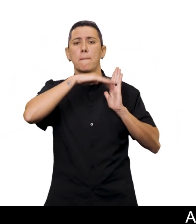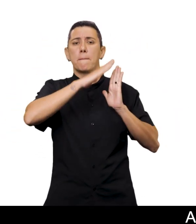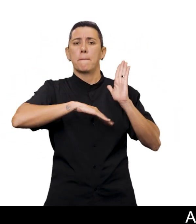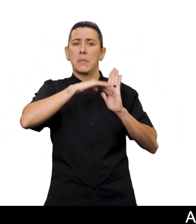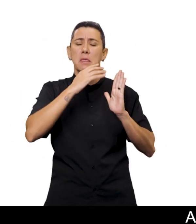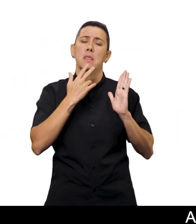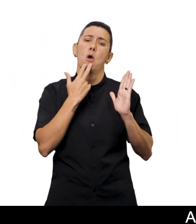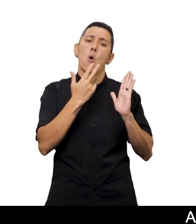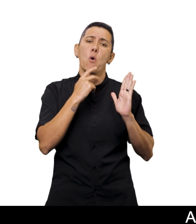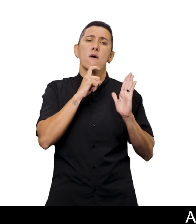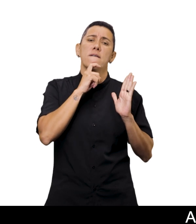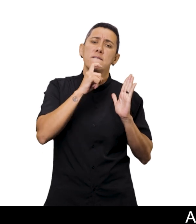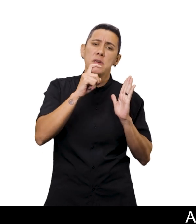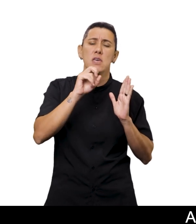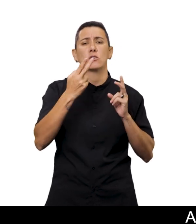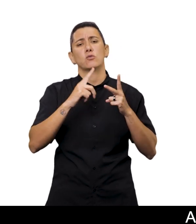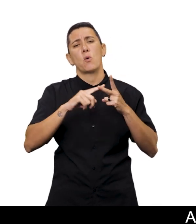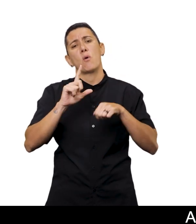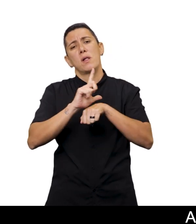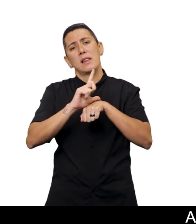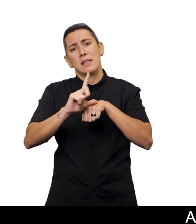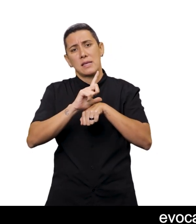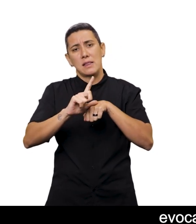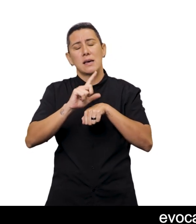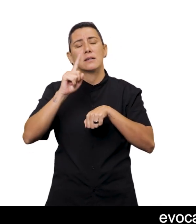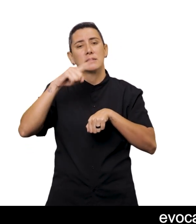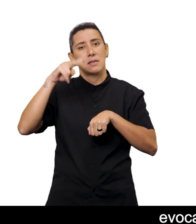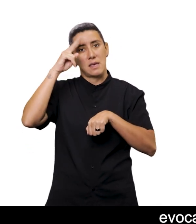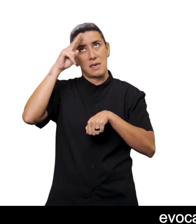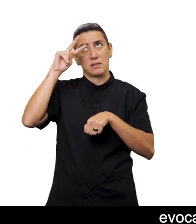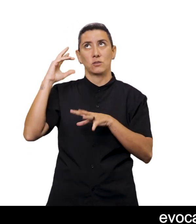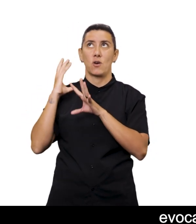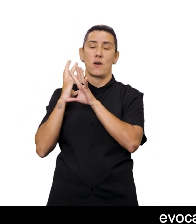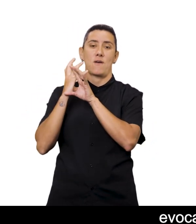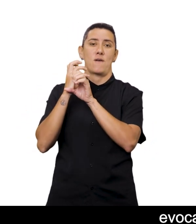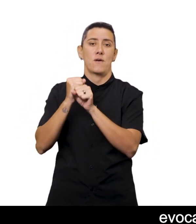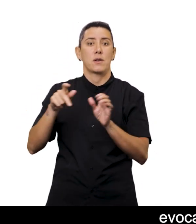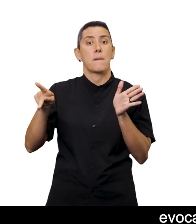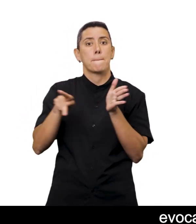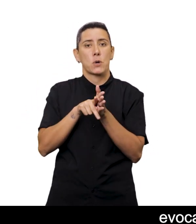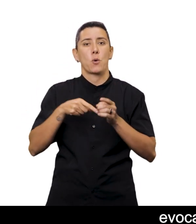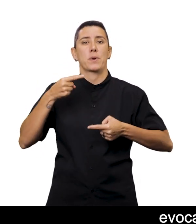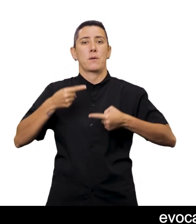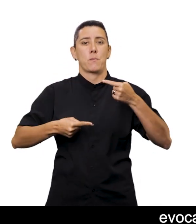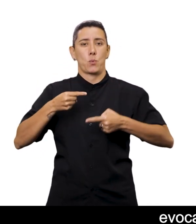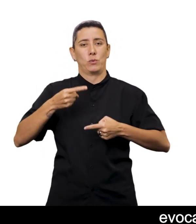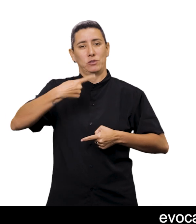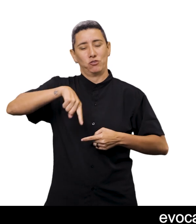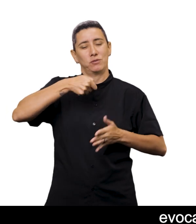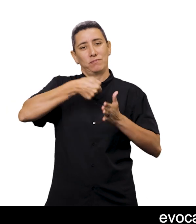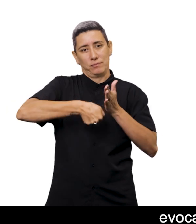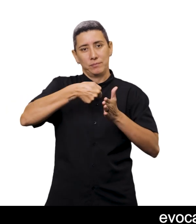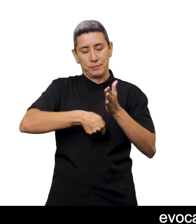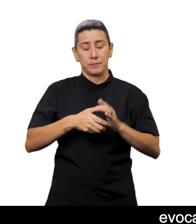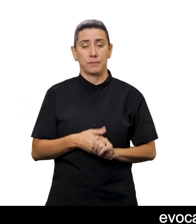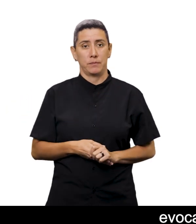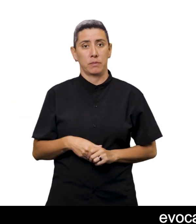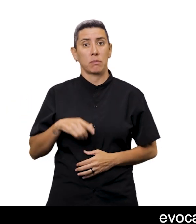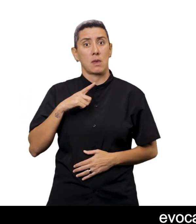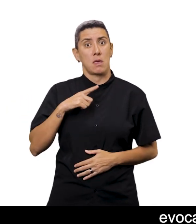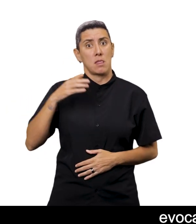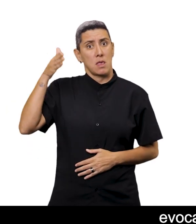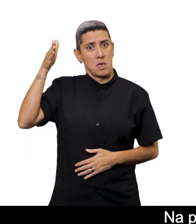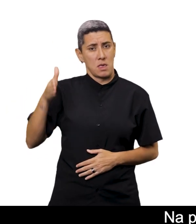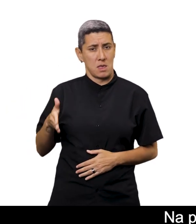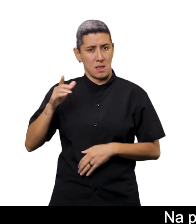são pintadas às cores lilás ou verde, evocando a trajetória do coletivo e o contexto político em